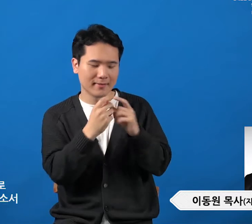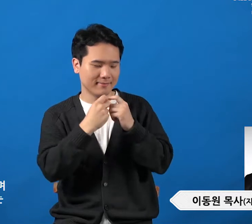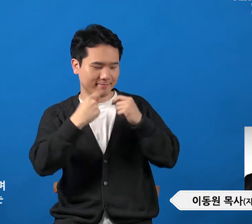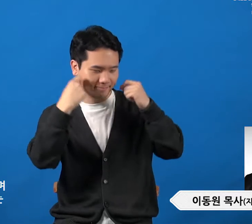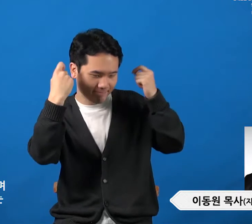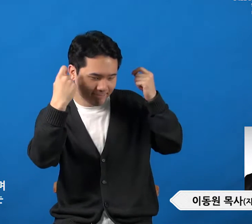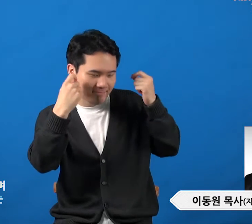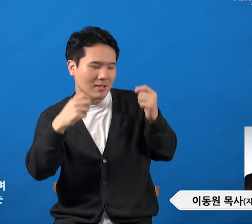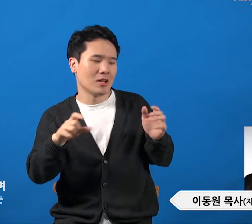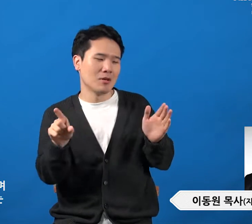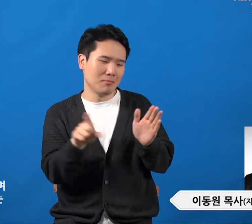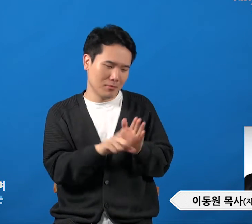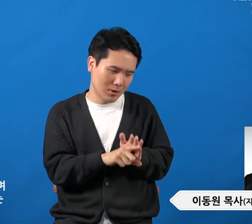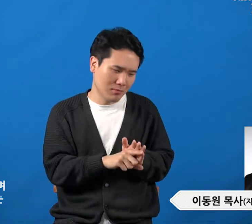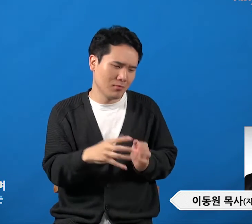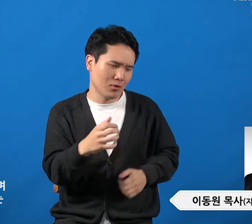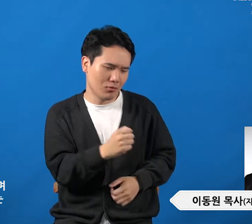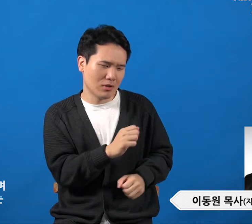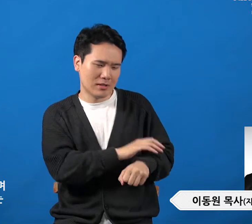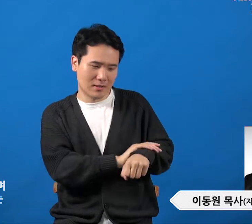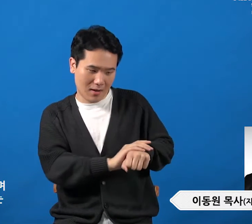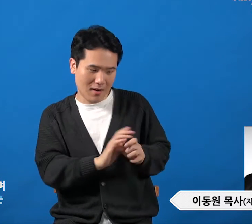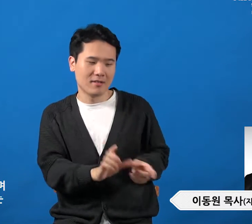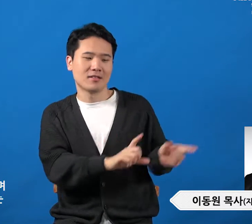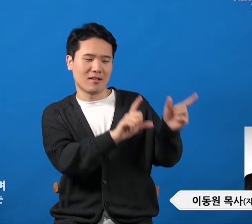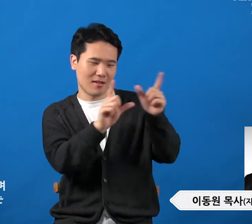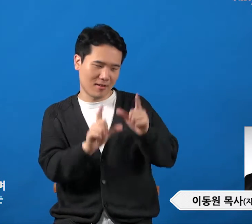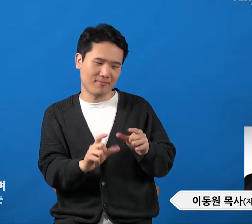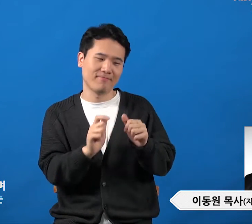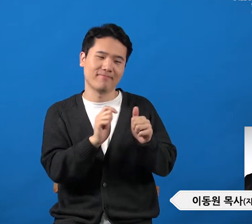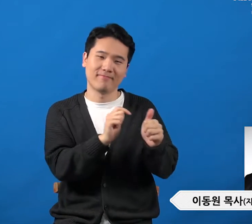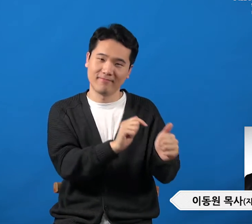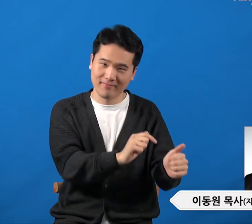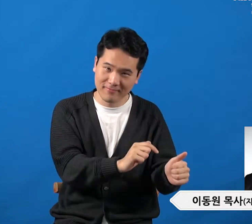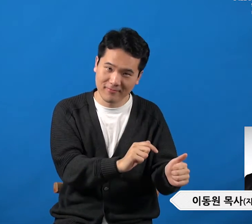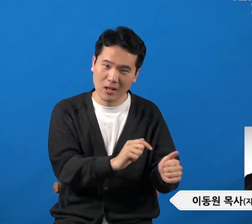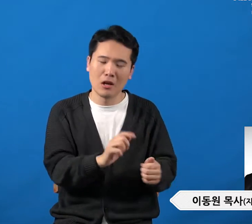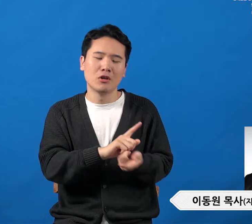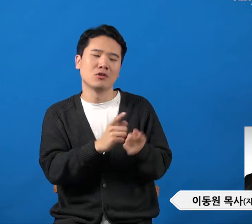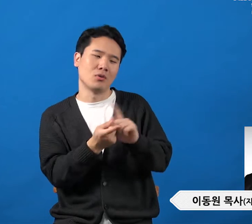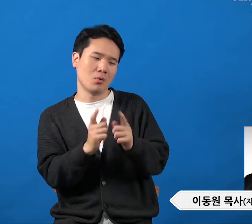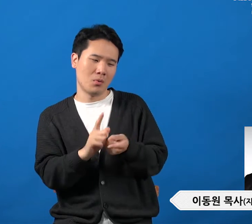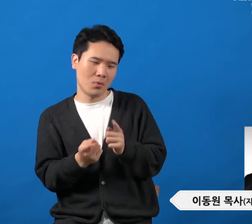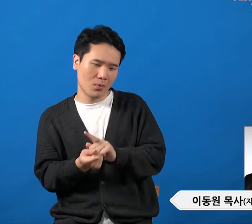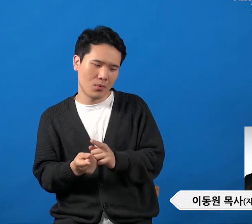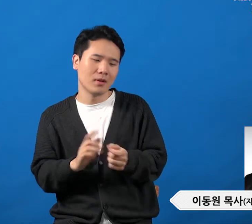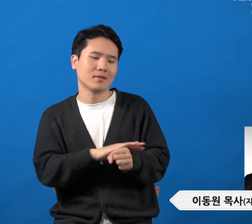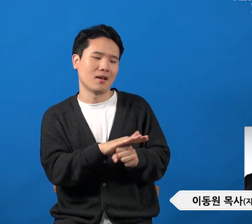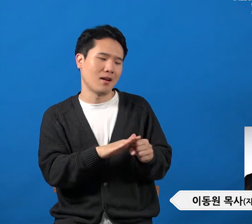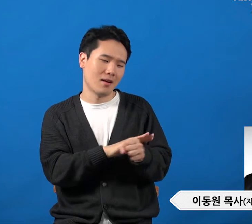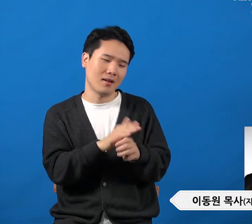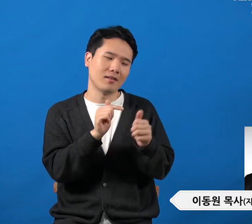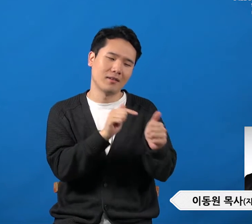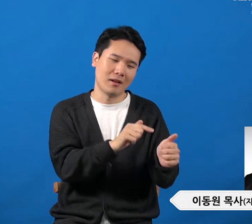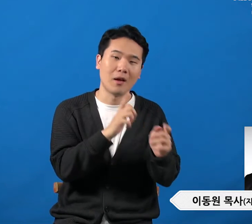지으며 믿음으로 잘 살아가라는 말과 서로 사랑하라는 말을 남기게